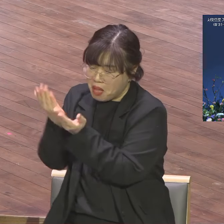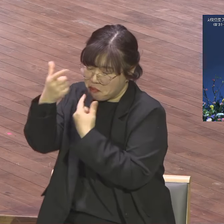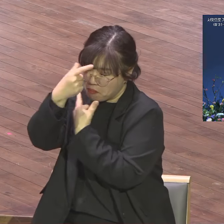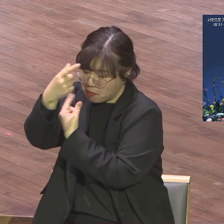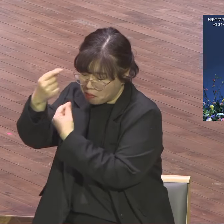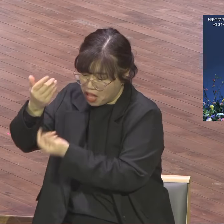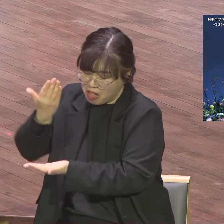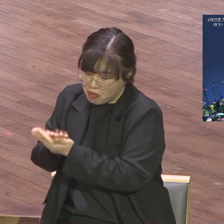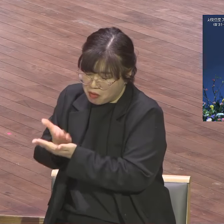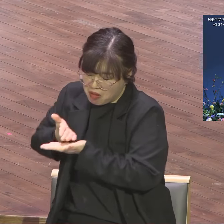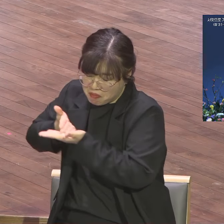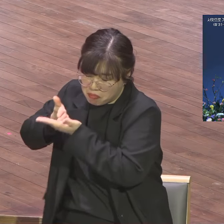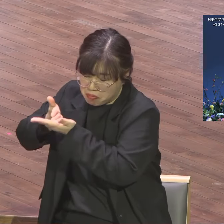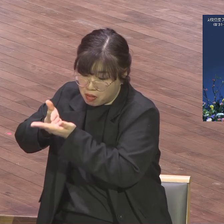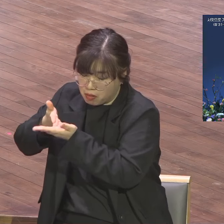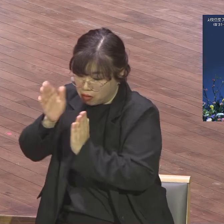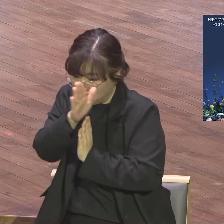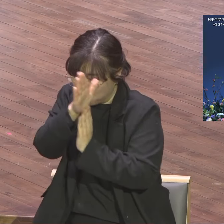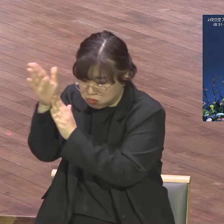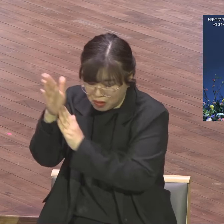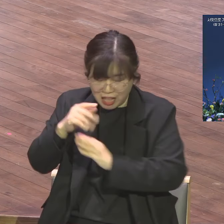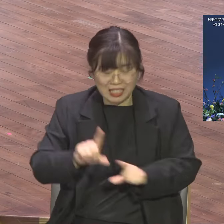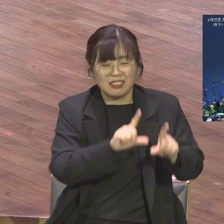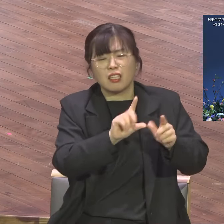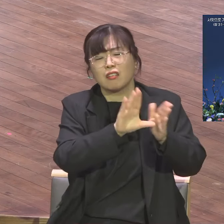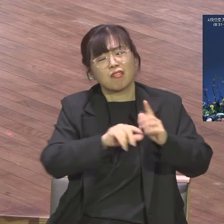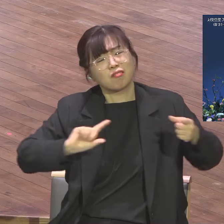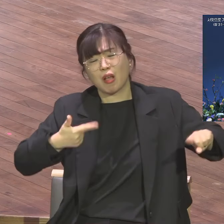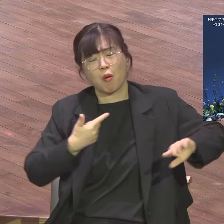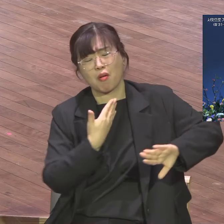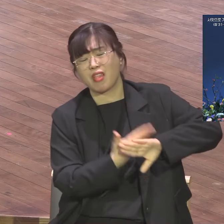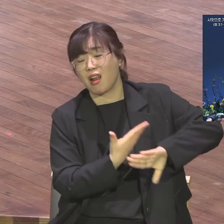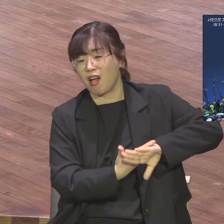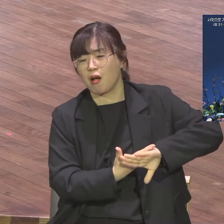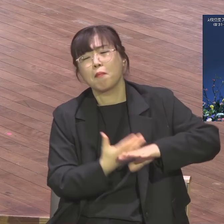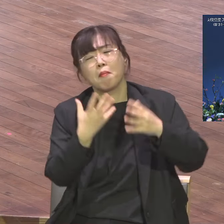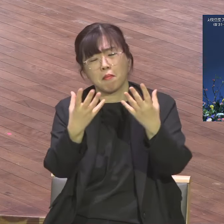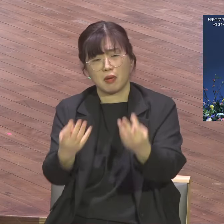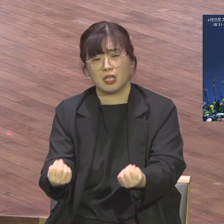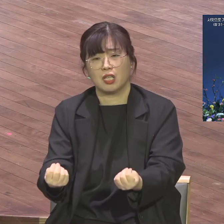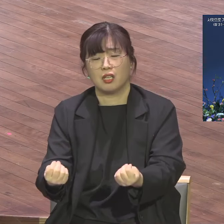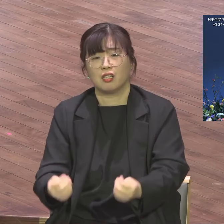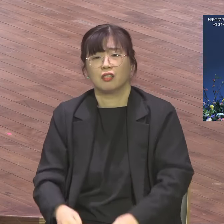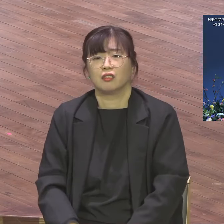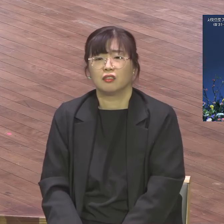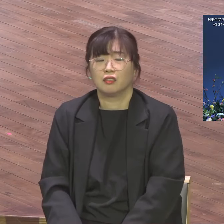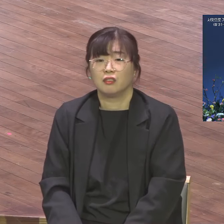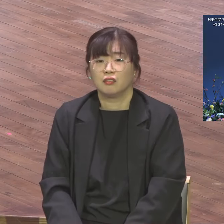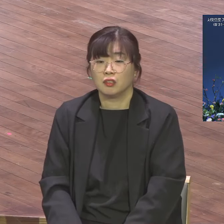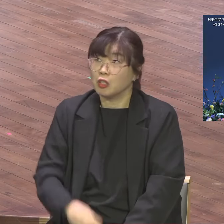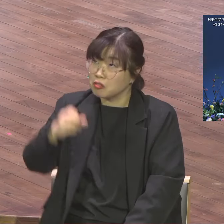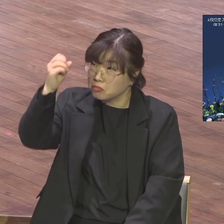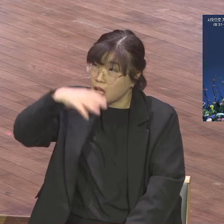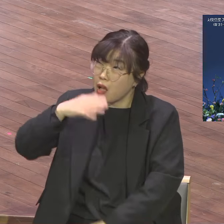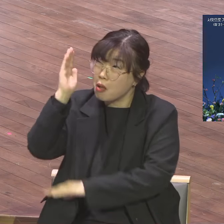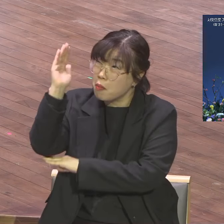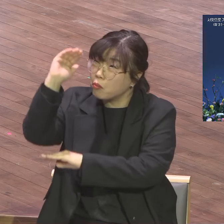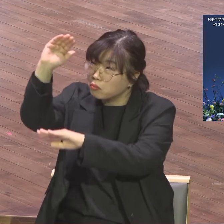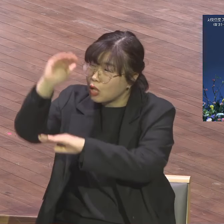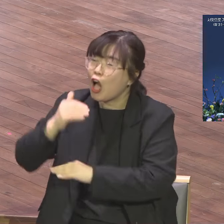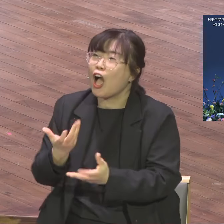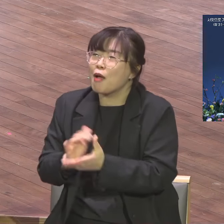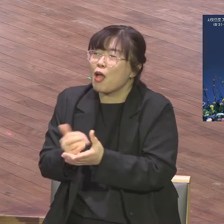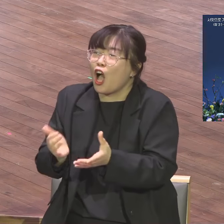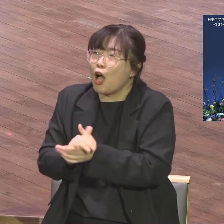그 길을 몰라가지고 그 유야무야 그냥 유야무야 듣고 말아버려. 그냥